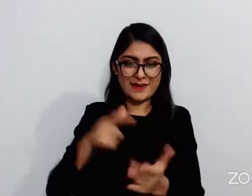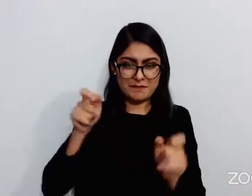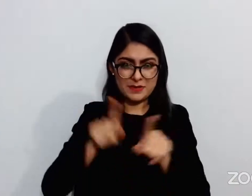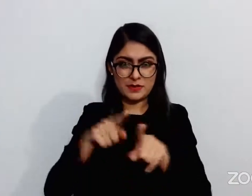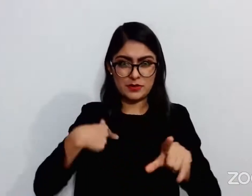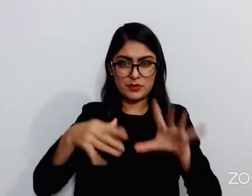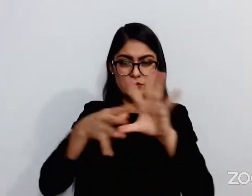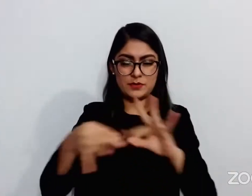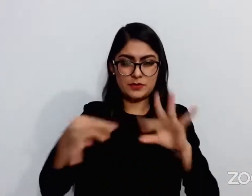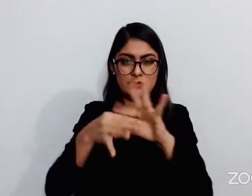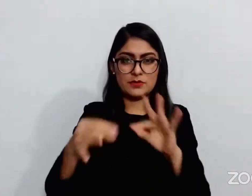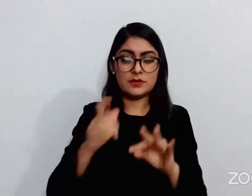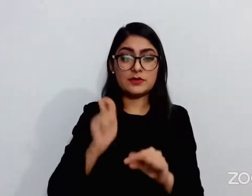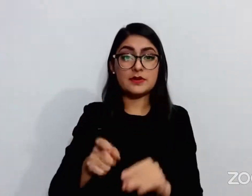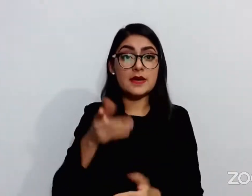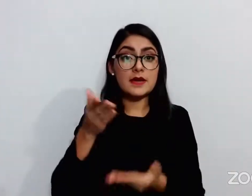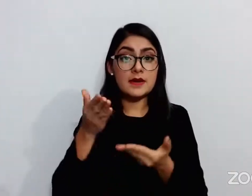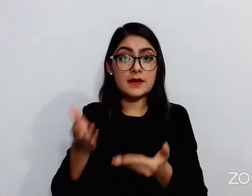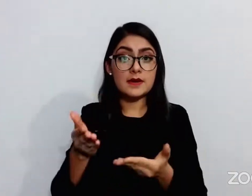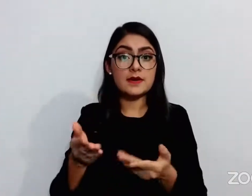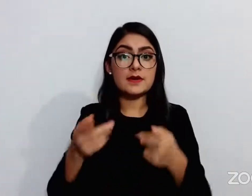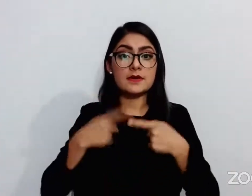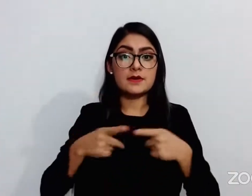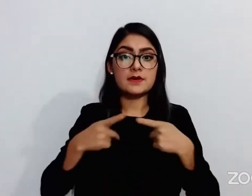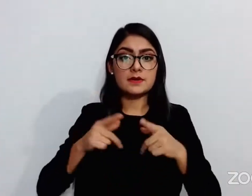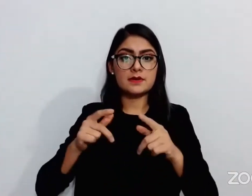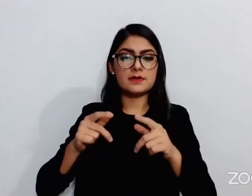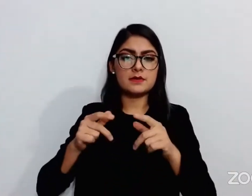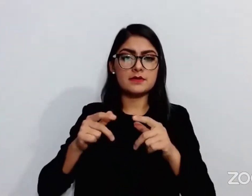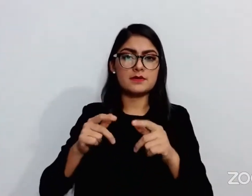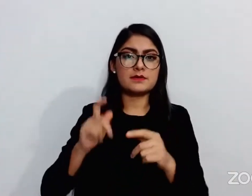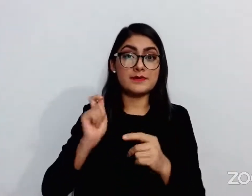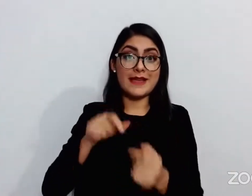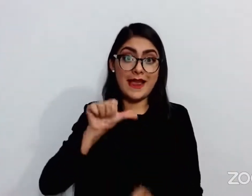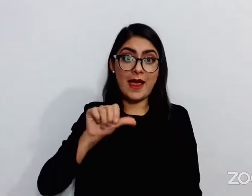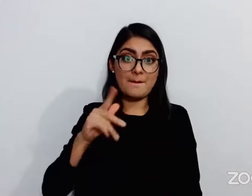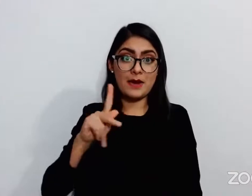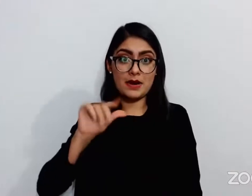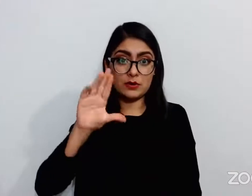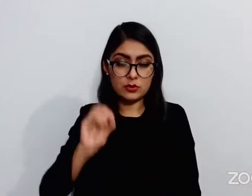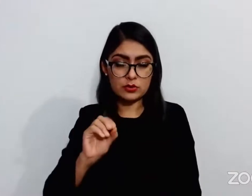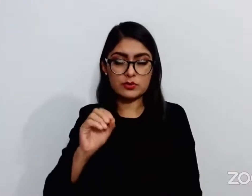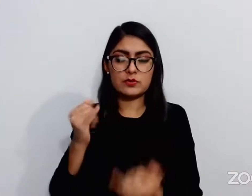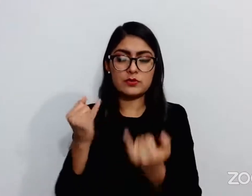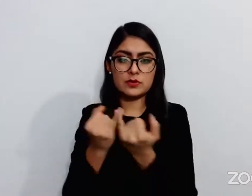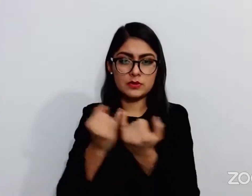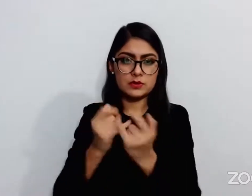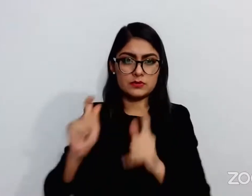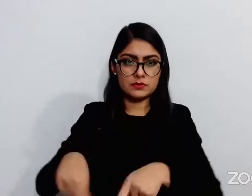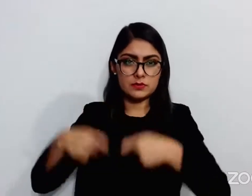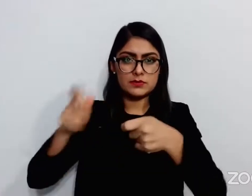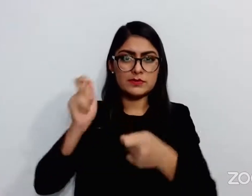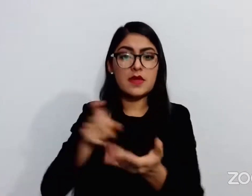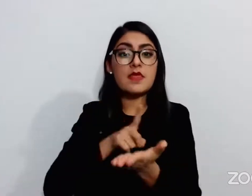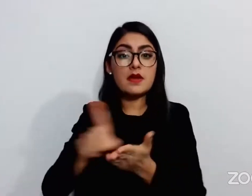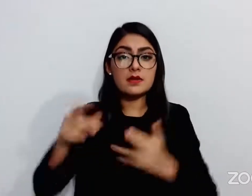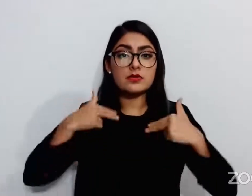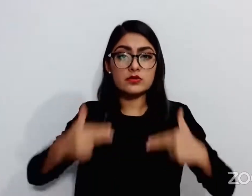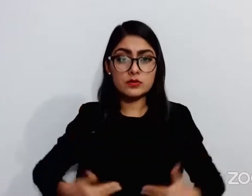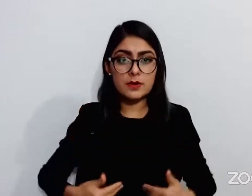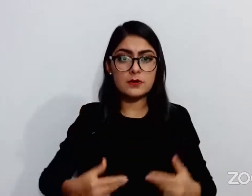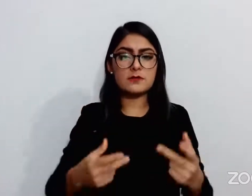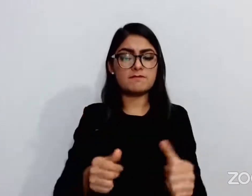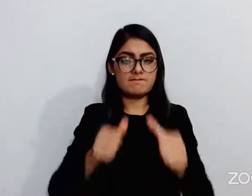esta figura jurídica de mayor accesibilidad a la justicia y agilidad a la defensa de los derechos humanos en nuestra